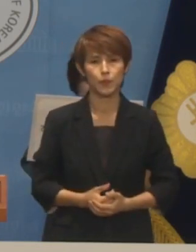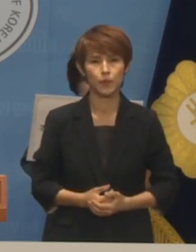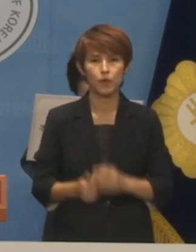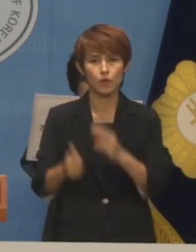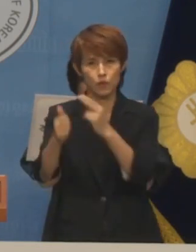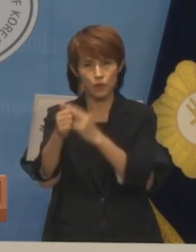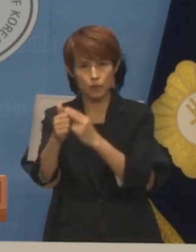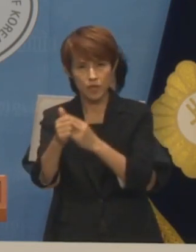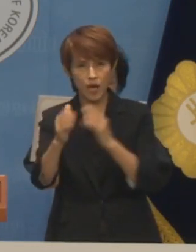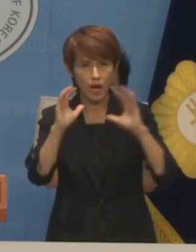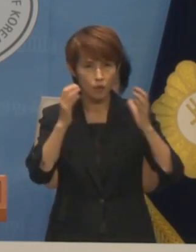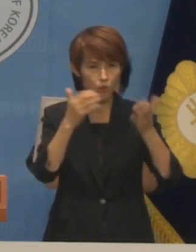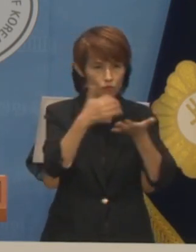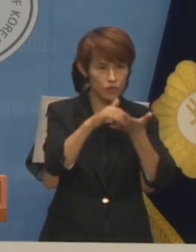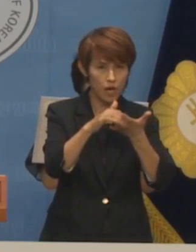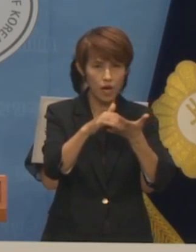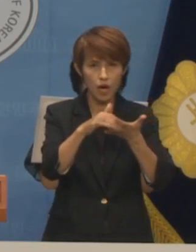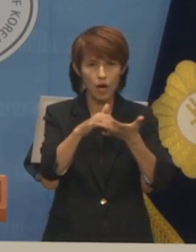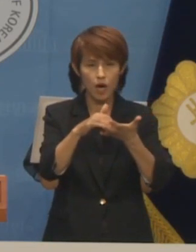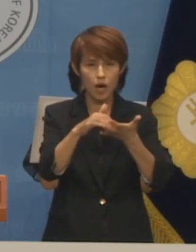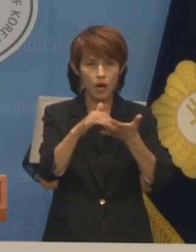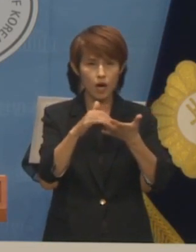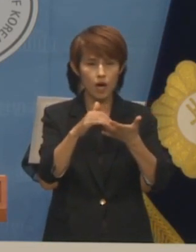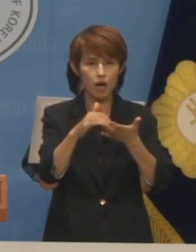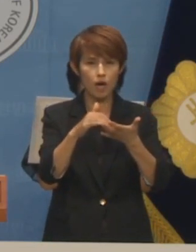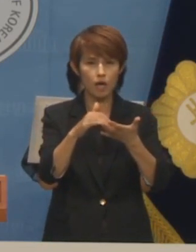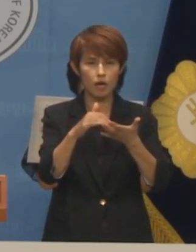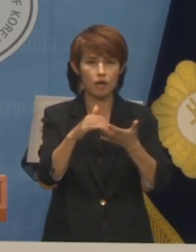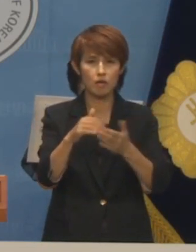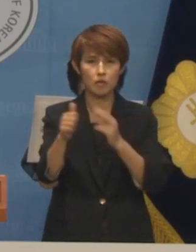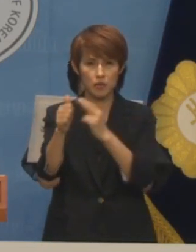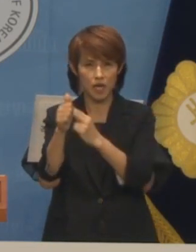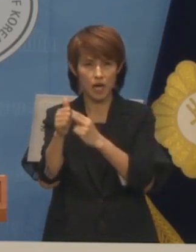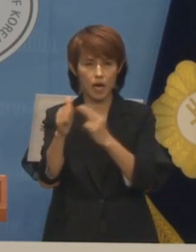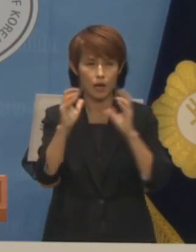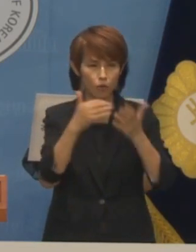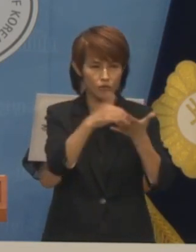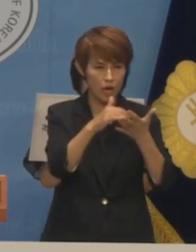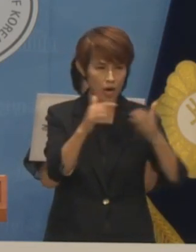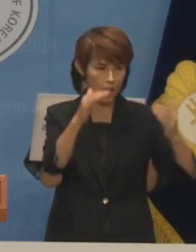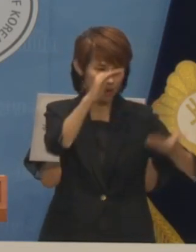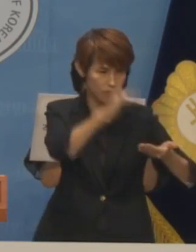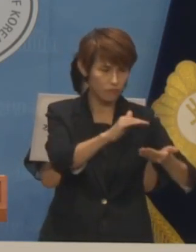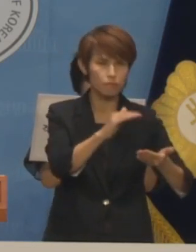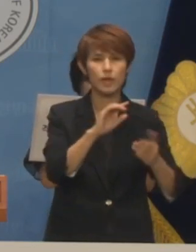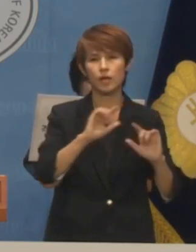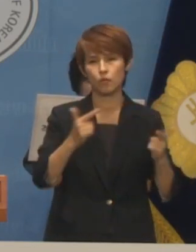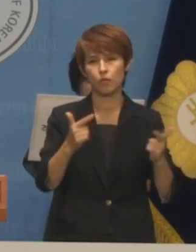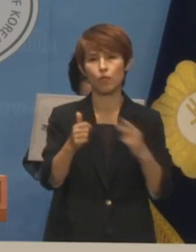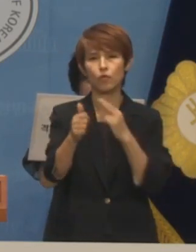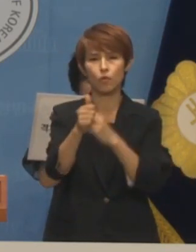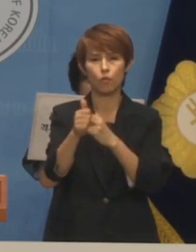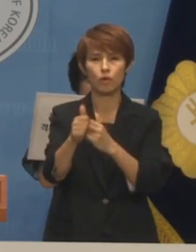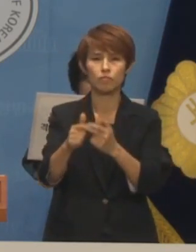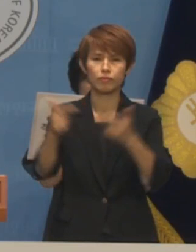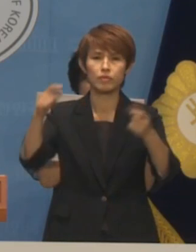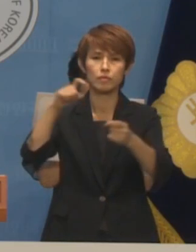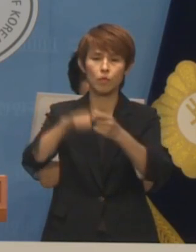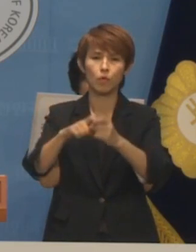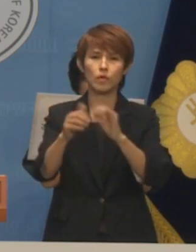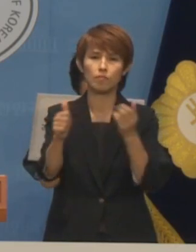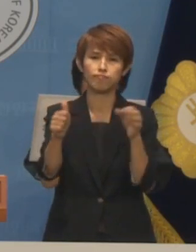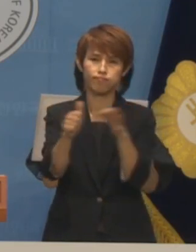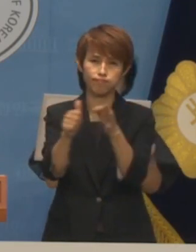대 아동 비율만을 급격히 낮추는 것이 아닌 교원 증원에 따른 인건비 지원과 처우